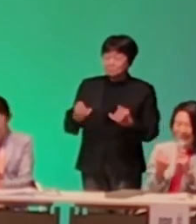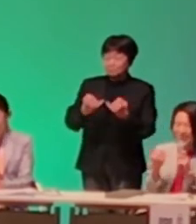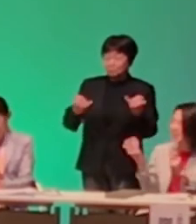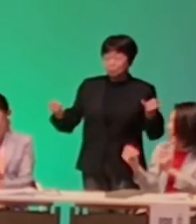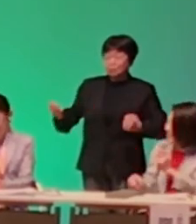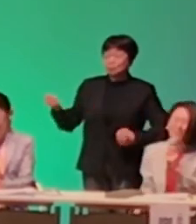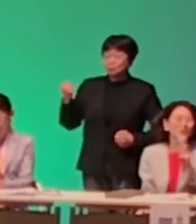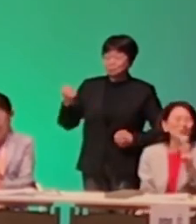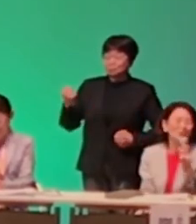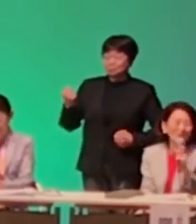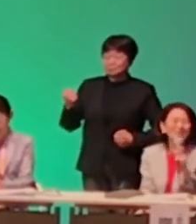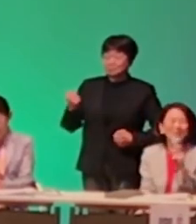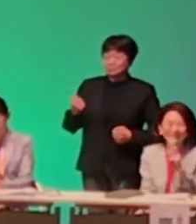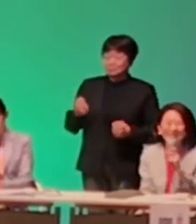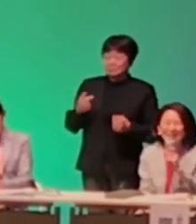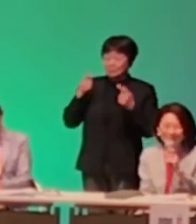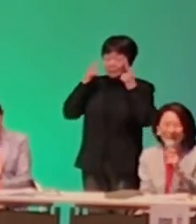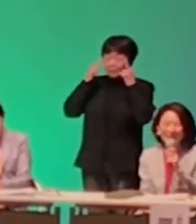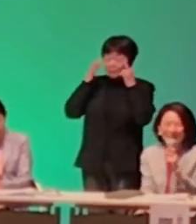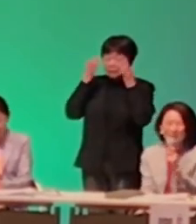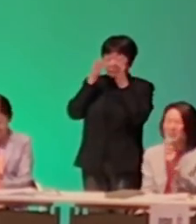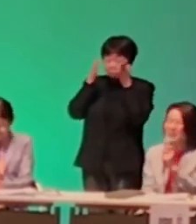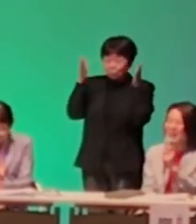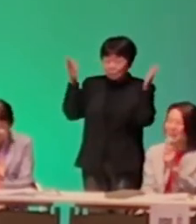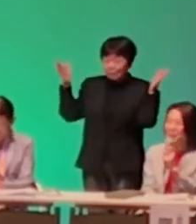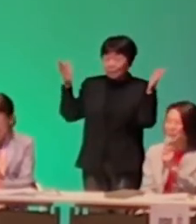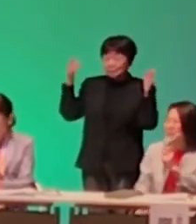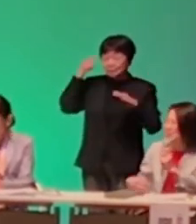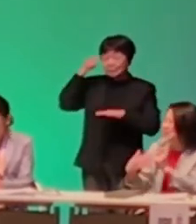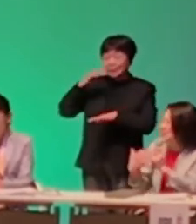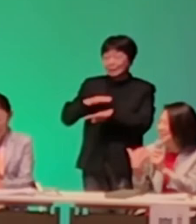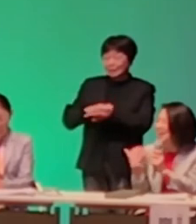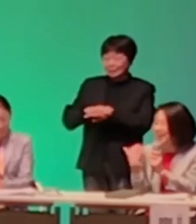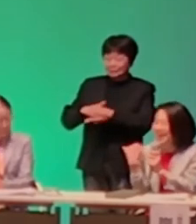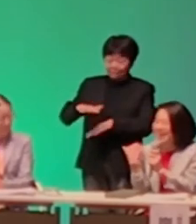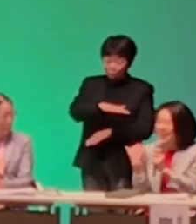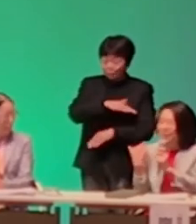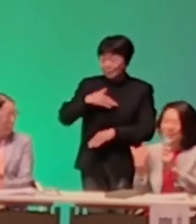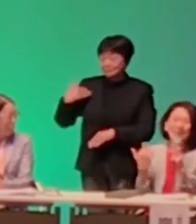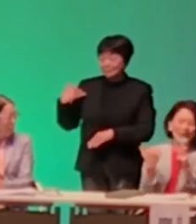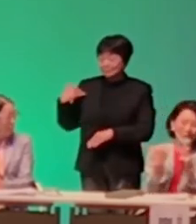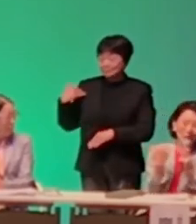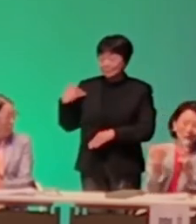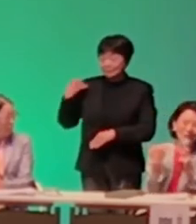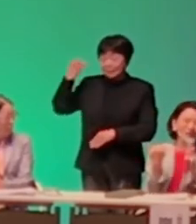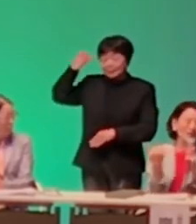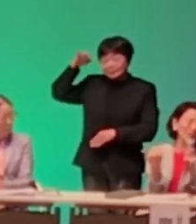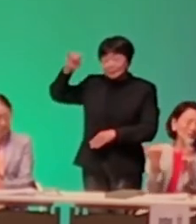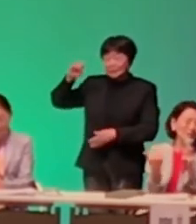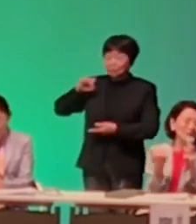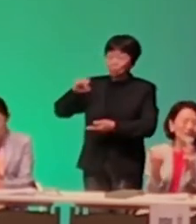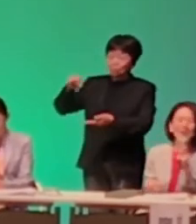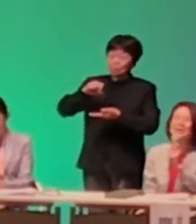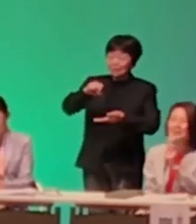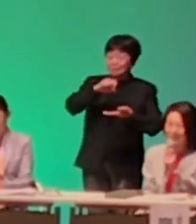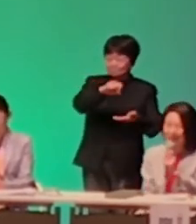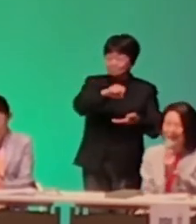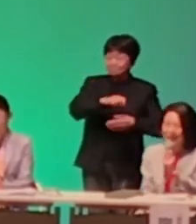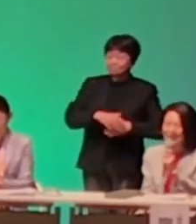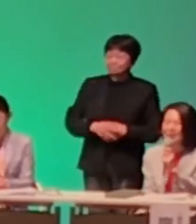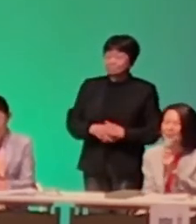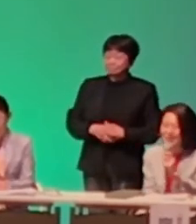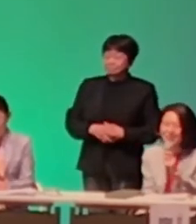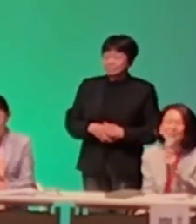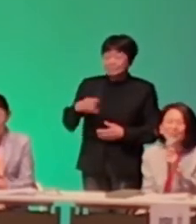か、広い範囲で物事を見れるようになったので、そういったこの私たちの世代がこう意見を、意思決定する場所に出てい